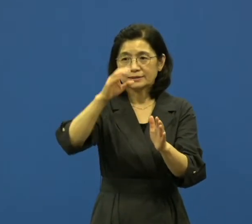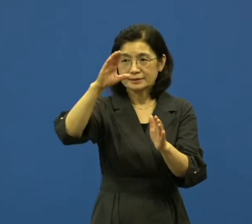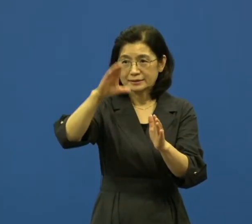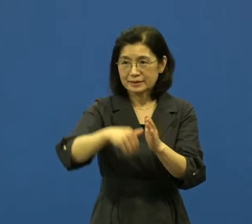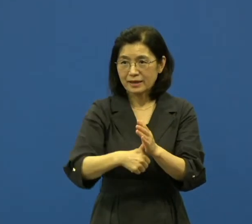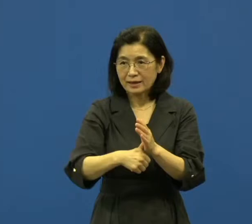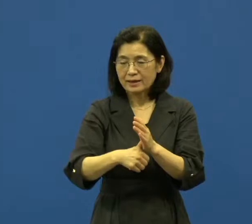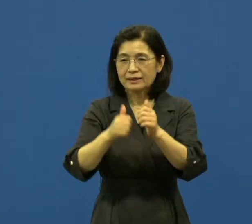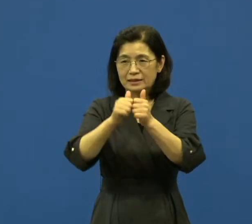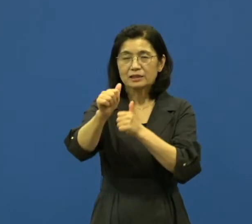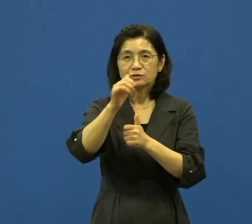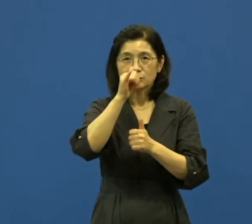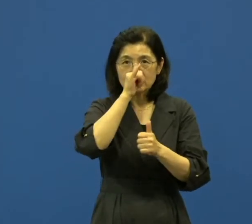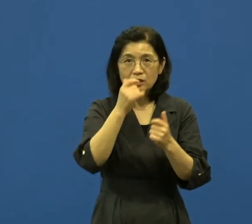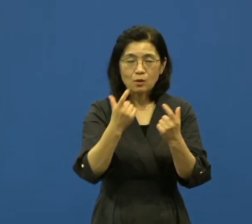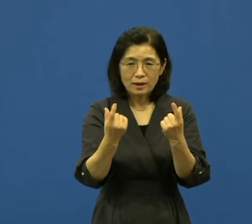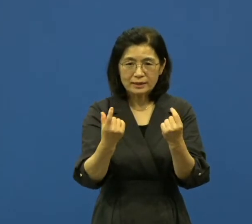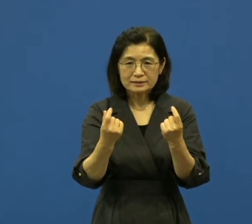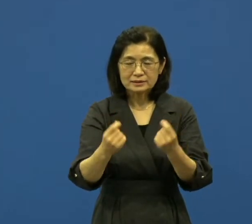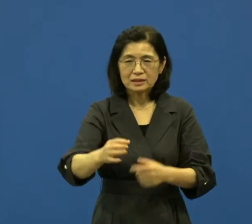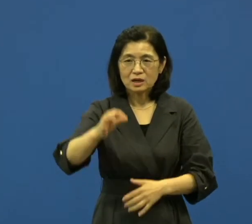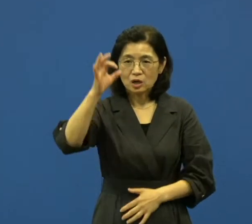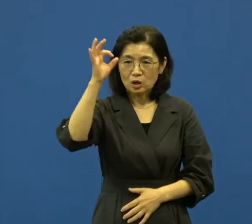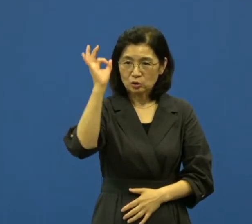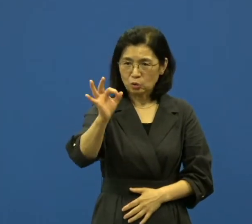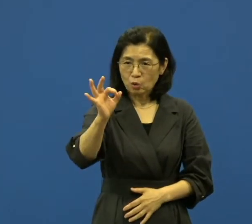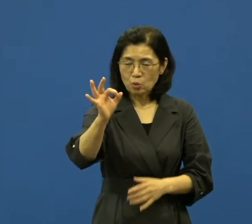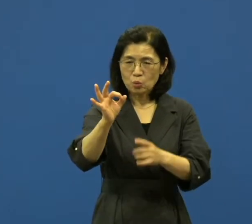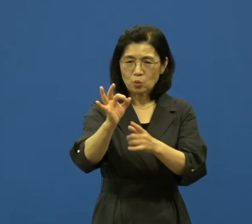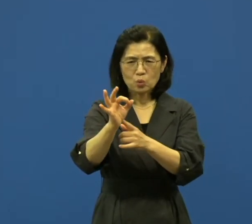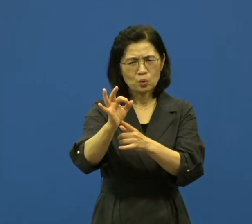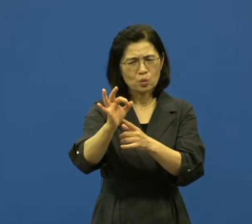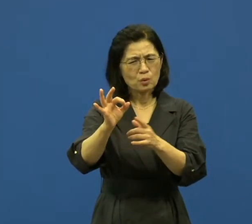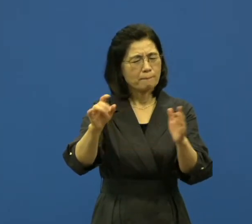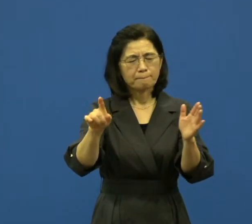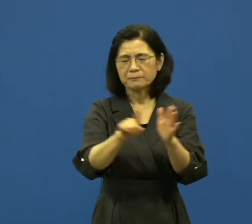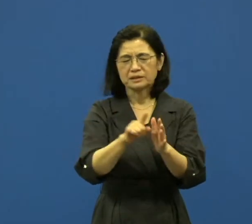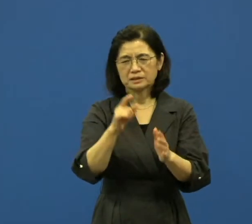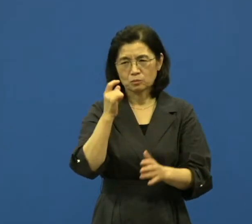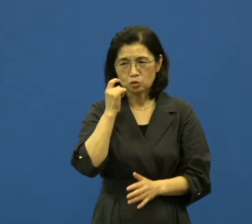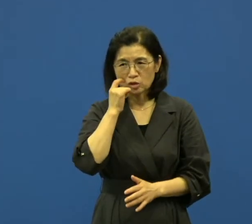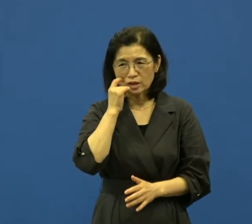것입니다. 돈 한 방에 날아가는 것입니다. 그걸 어떻게 믿고 사는 것입니다.